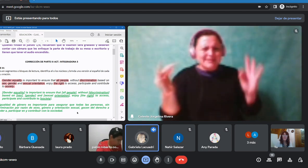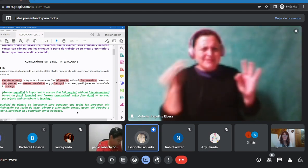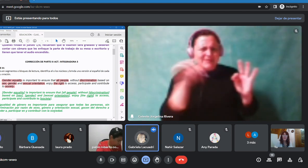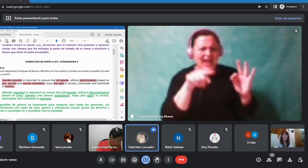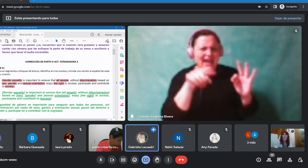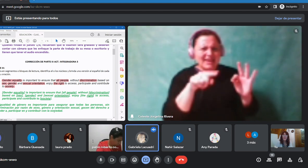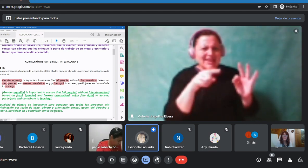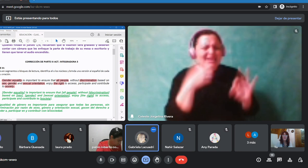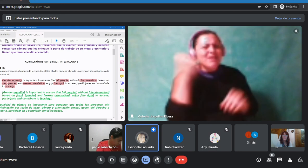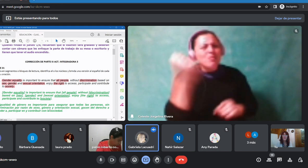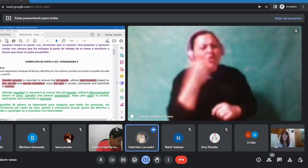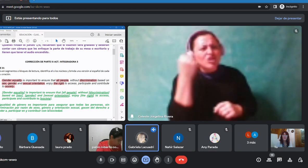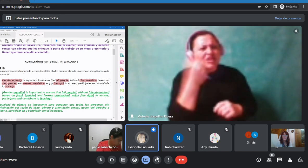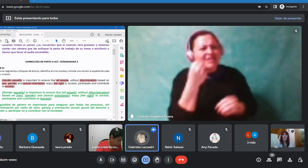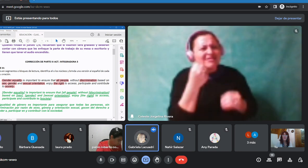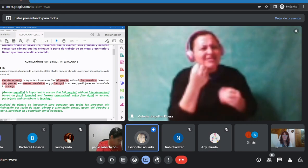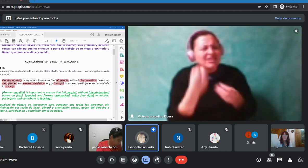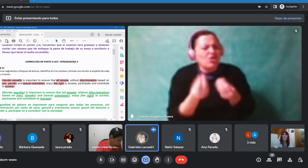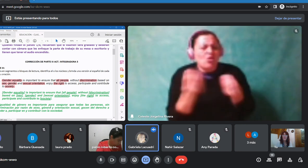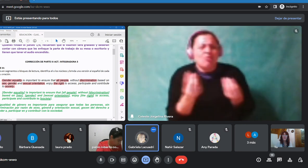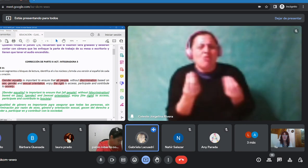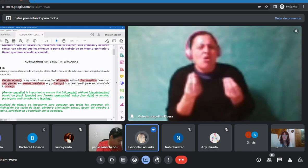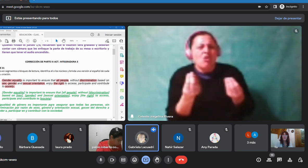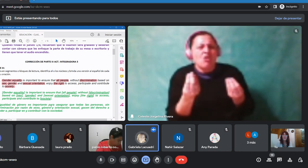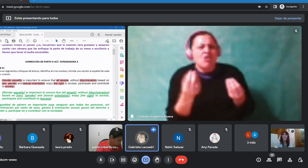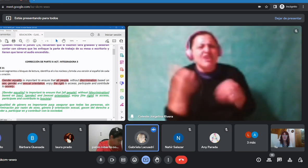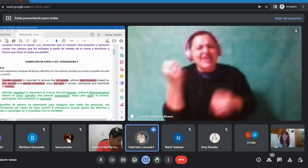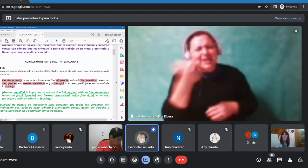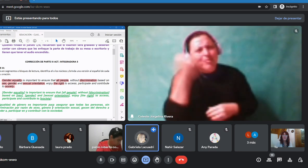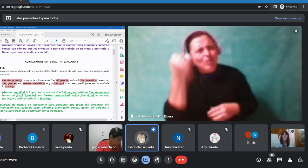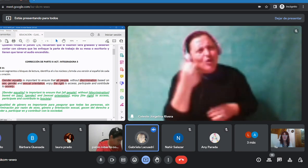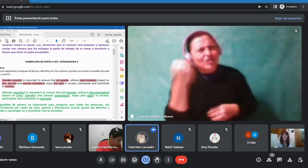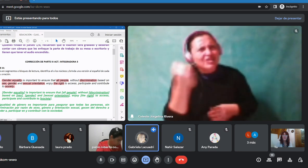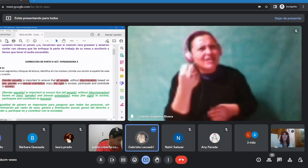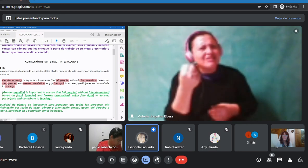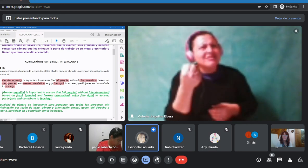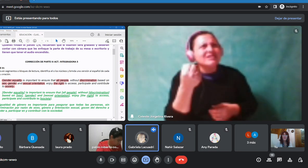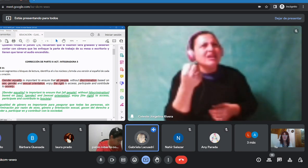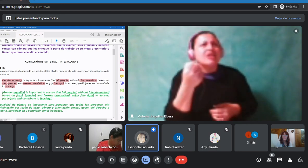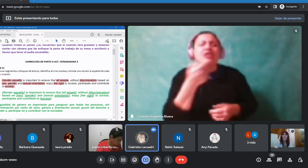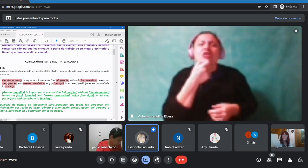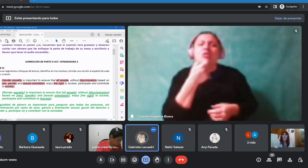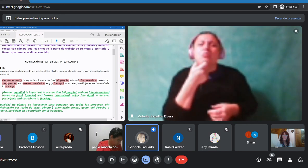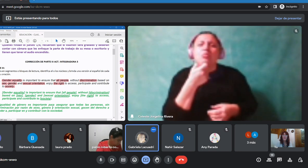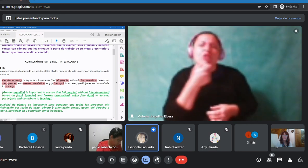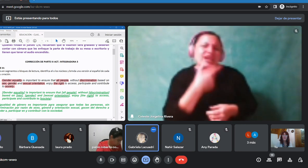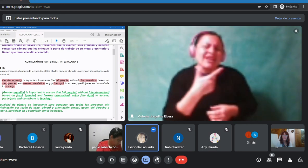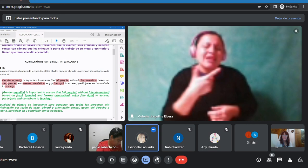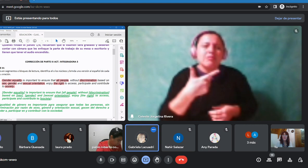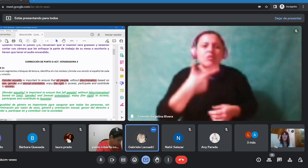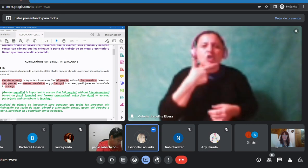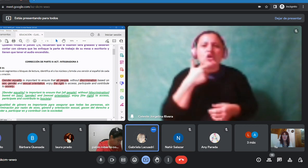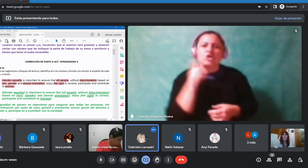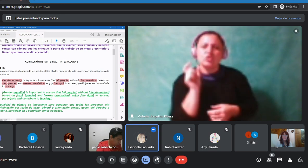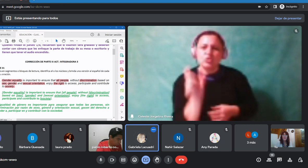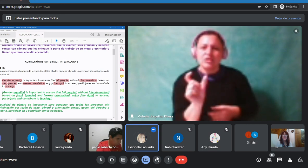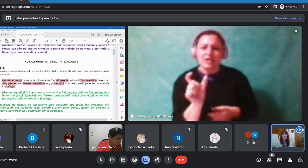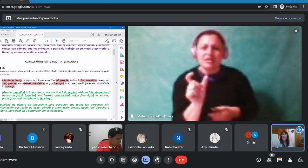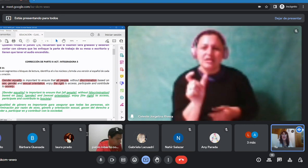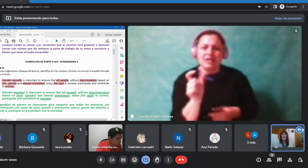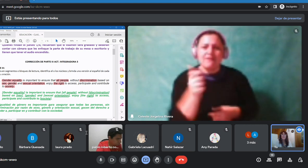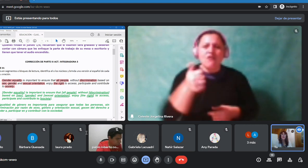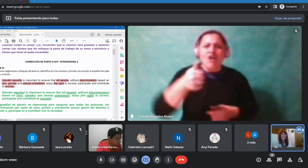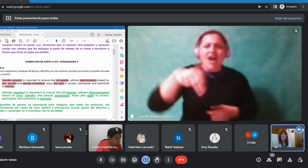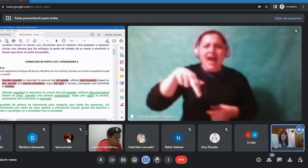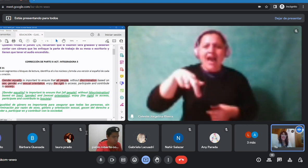Importante, es importante. Yo lo había puesto importante como sustantivo abstracto. Eso